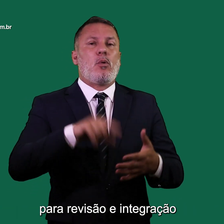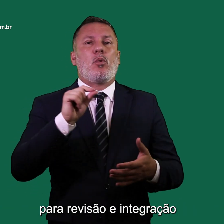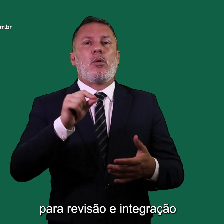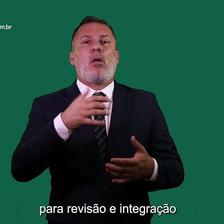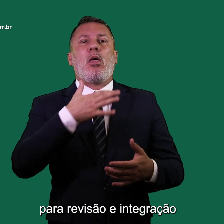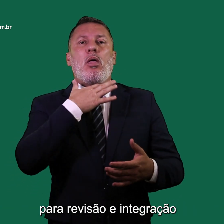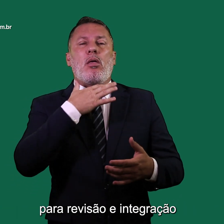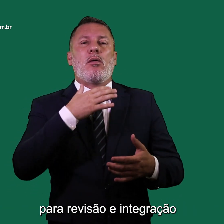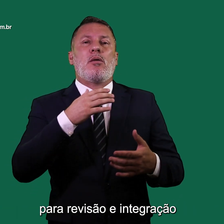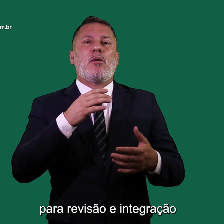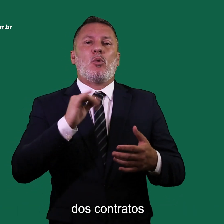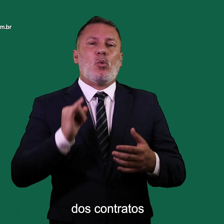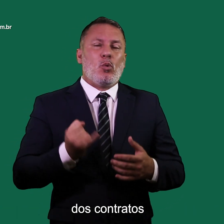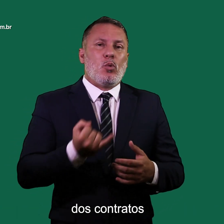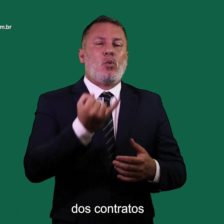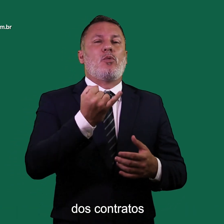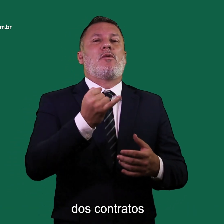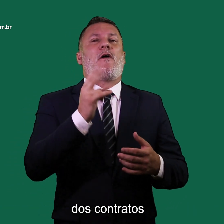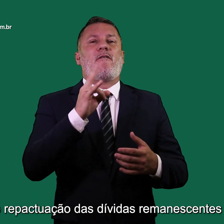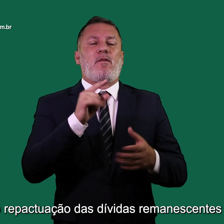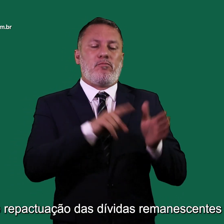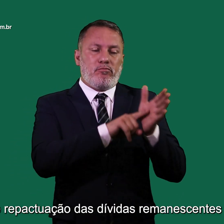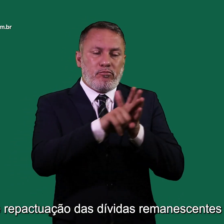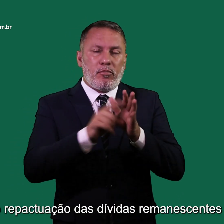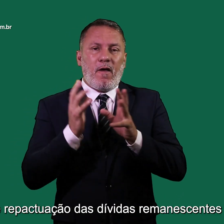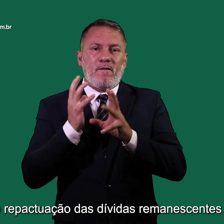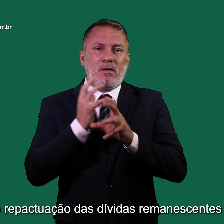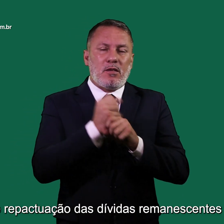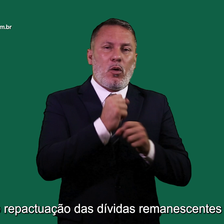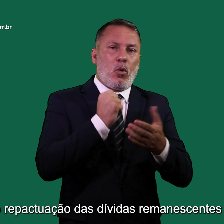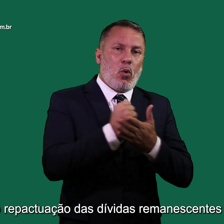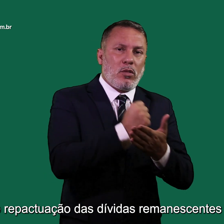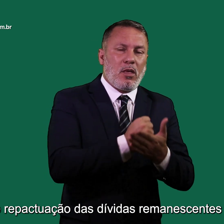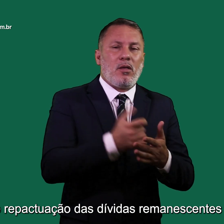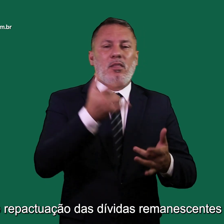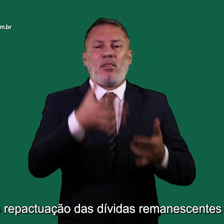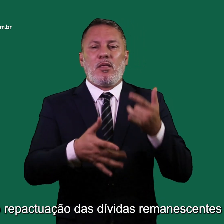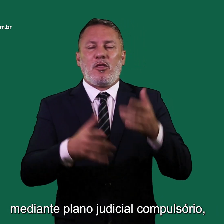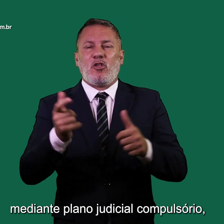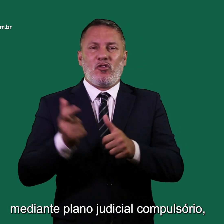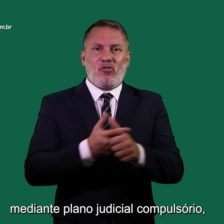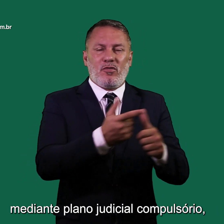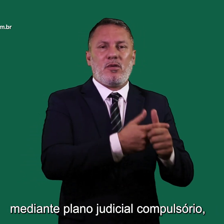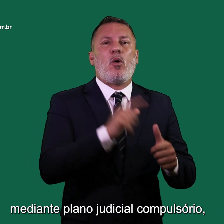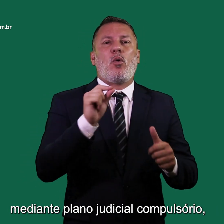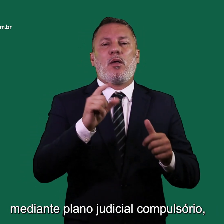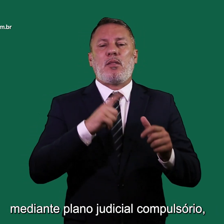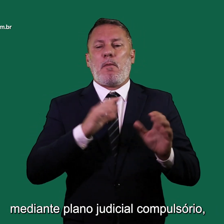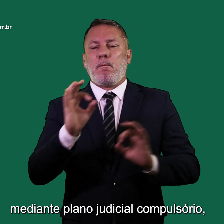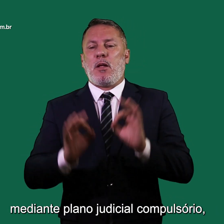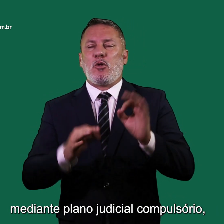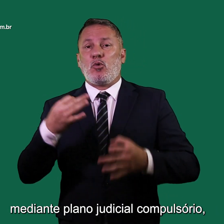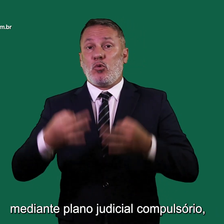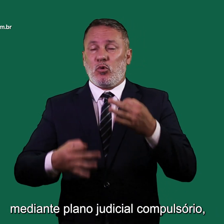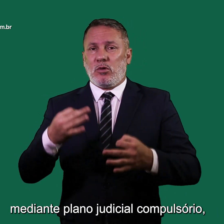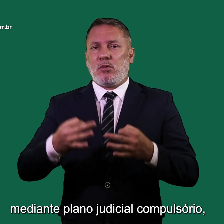e integração dos contratos e repactuação das dívidas remanescentes mediante plano judicial compulsório